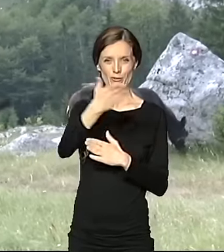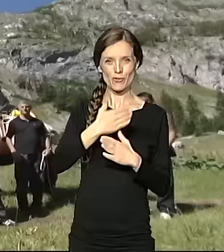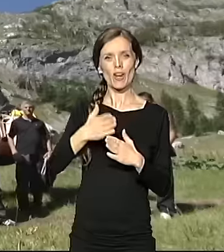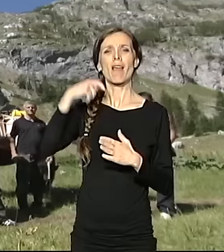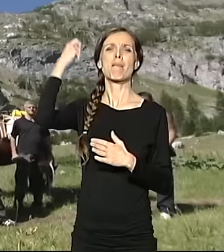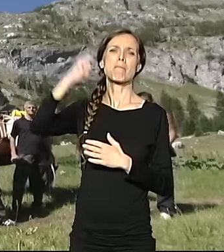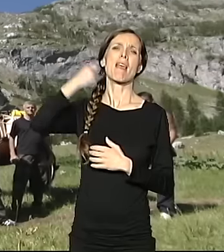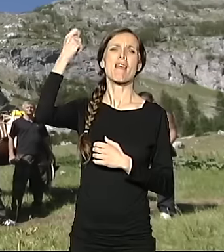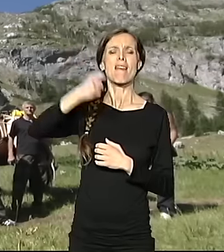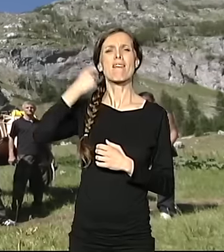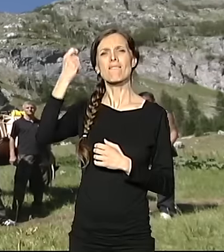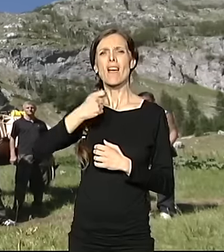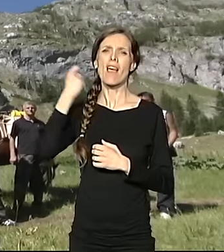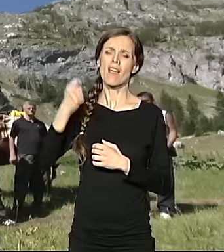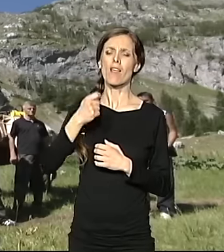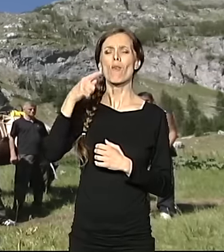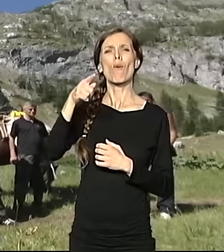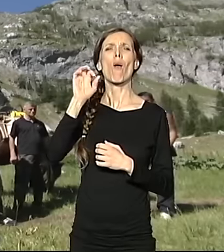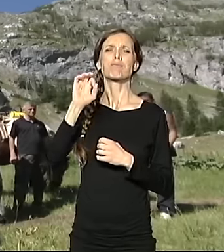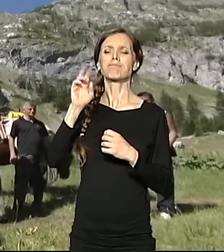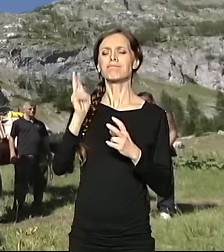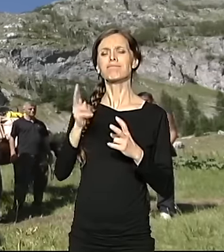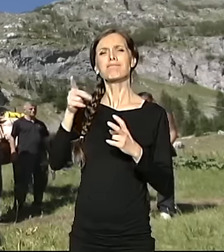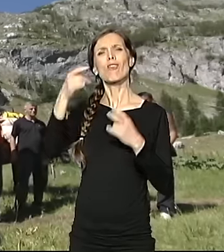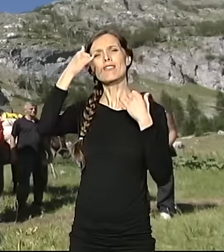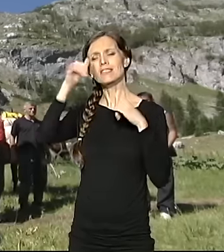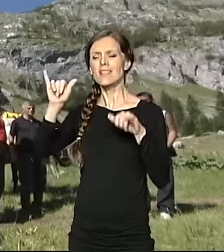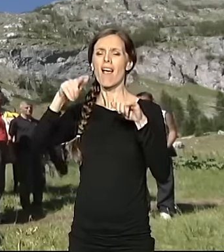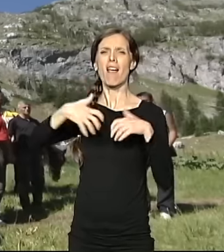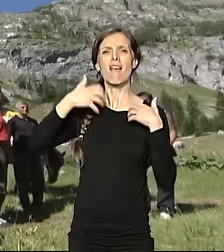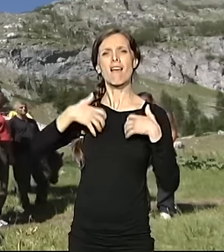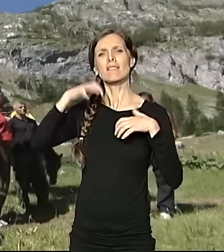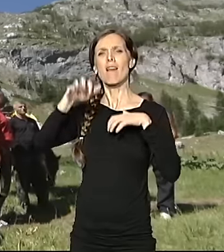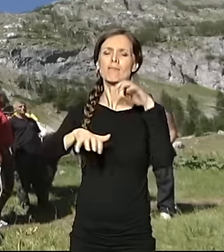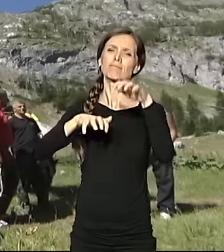stada, čuvala ih mlada